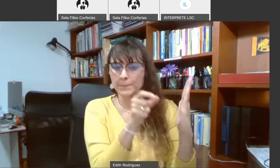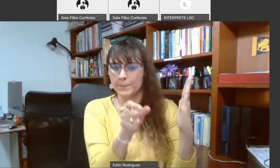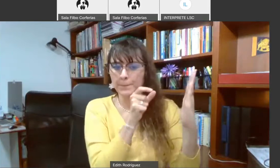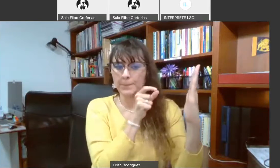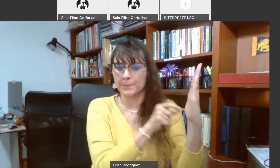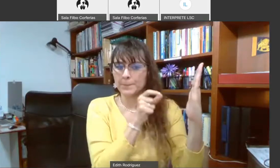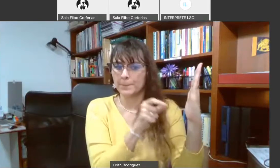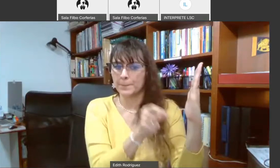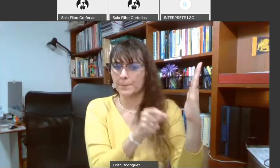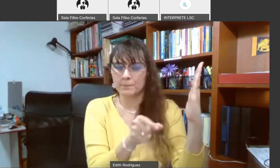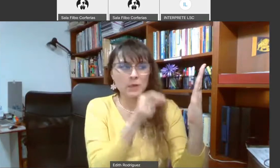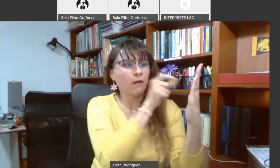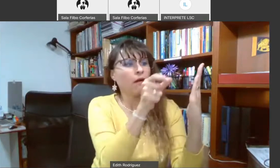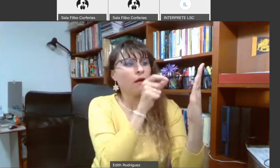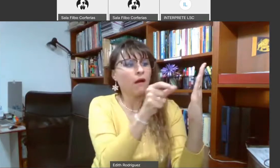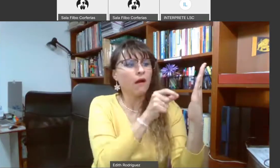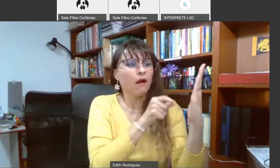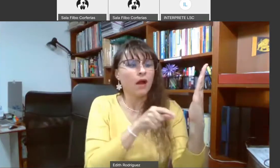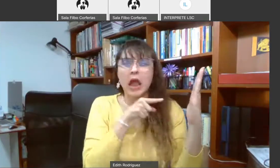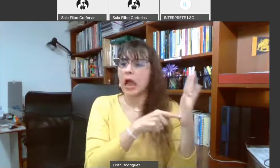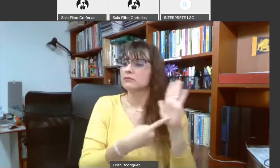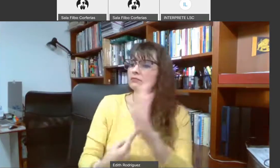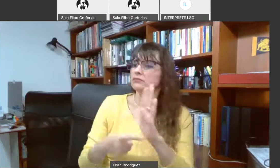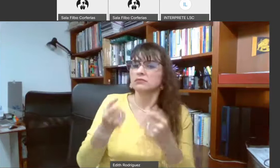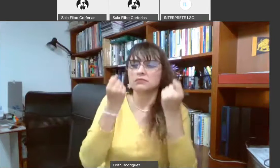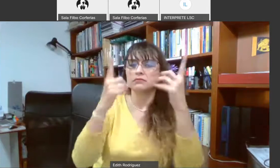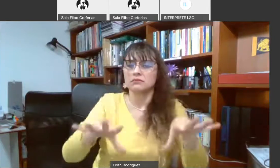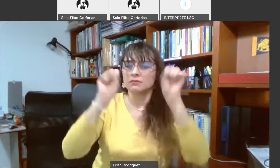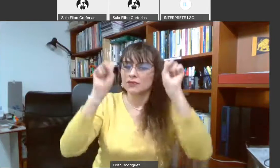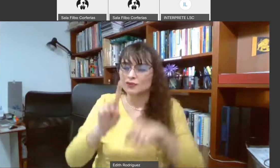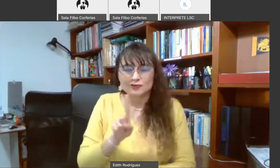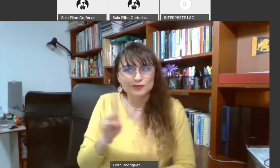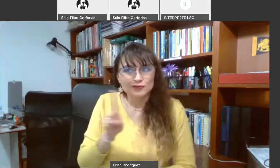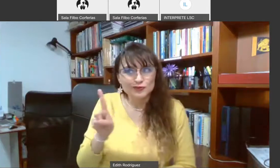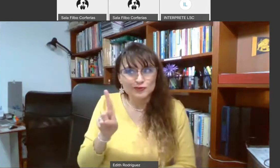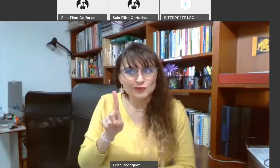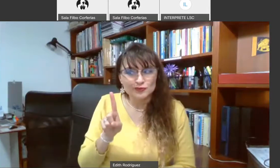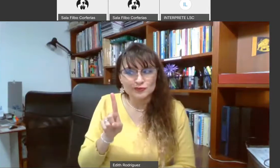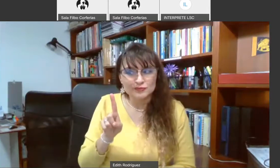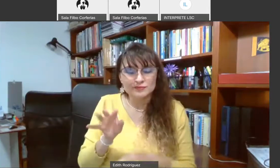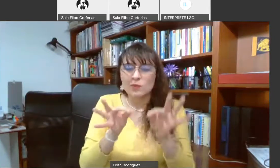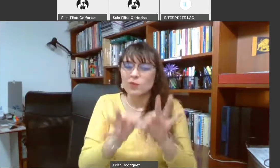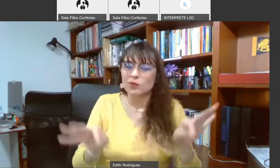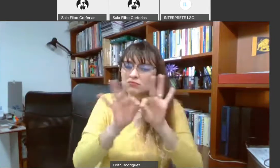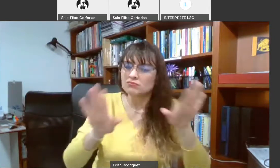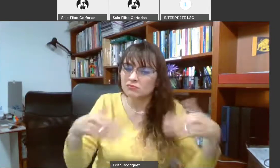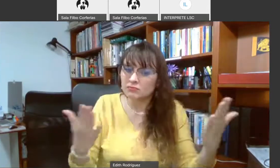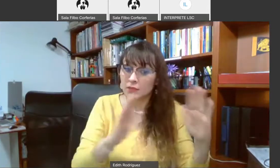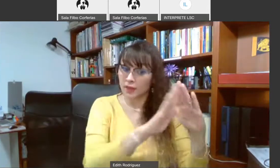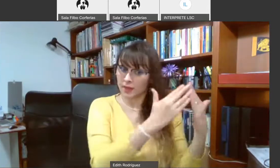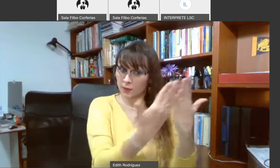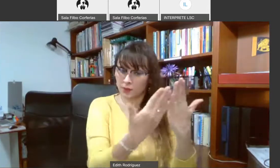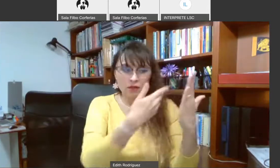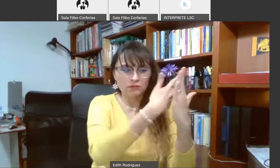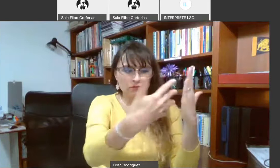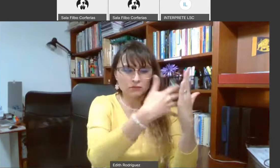allí donde empezarían a verlo desde cada una de las palabras como vocabulario para que las personas sordas la